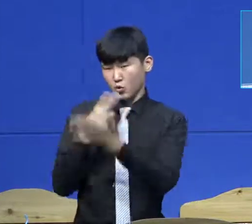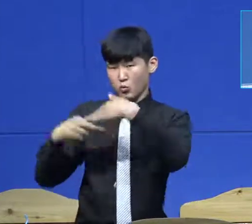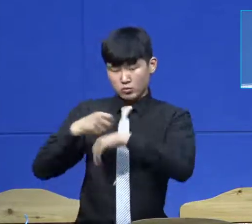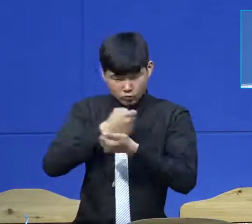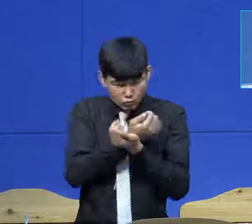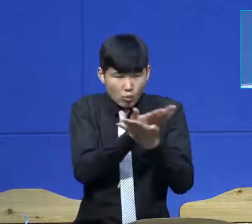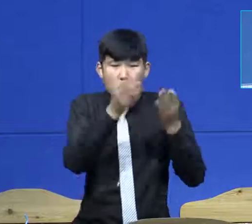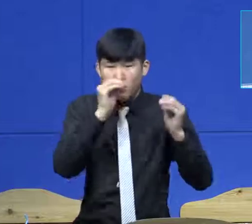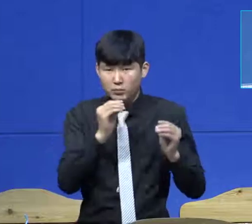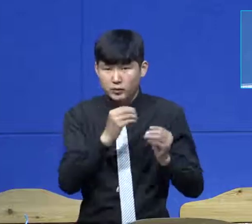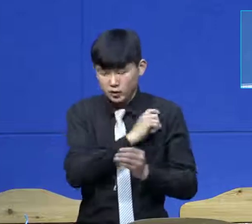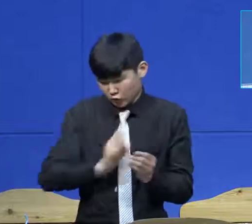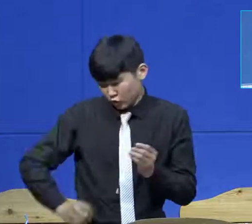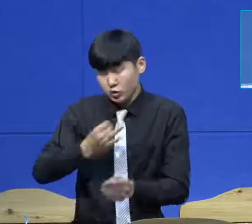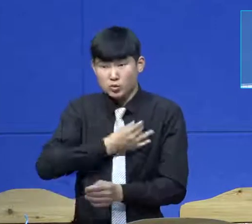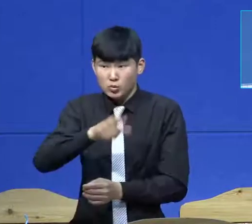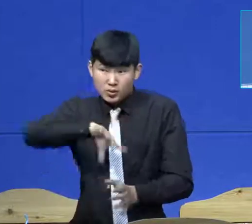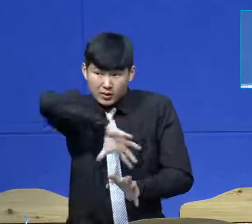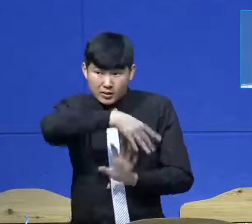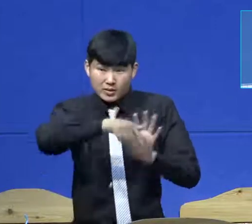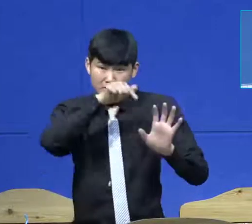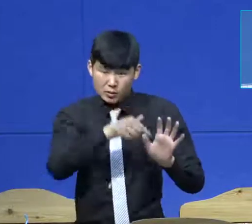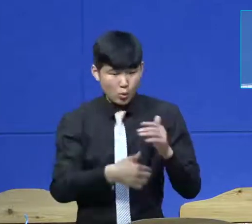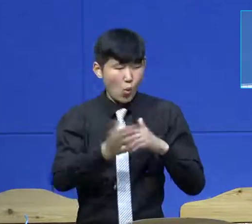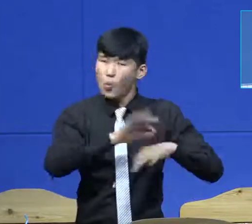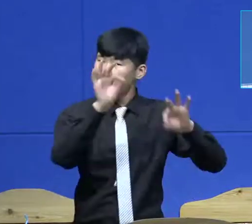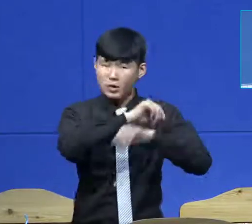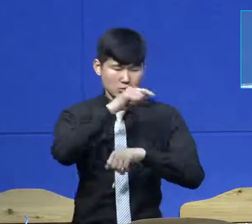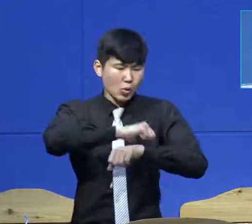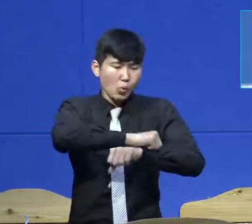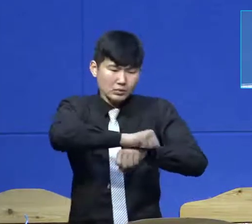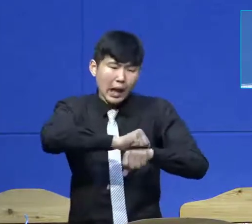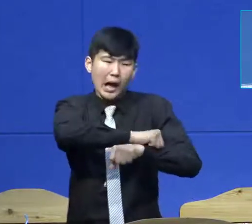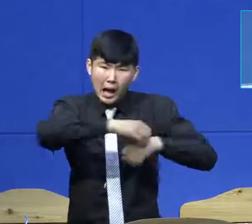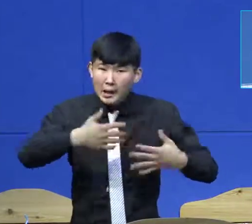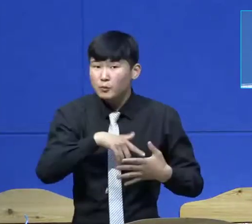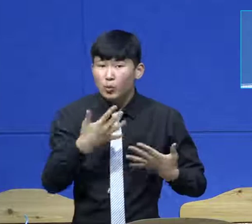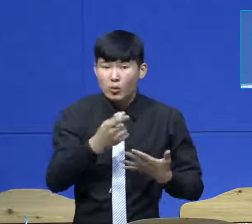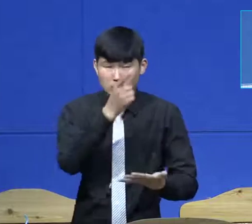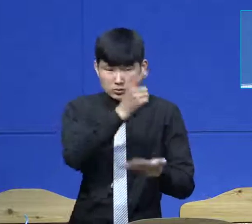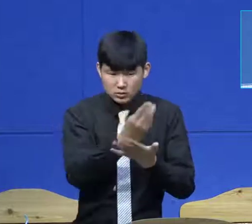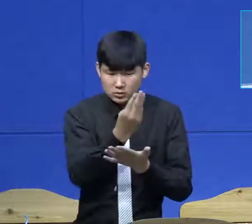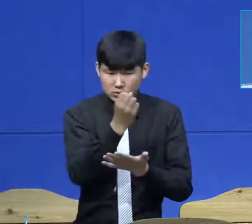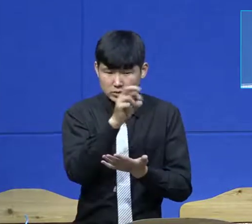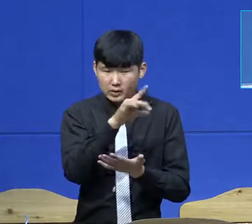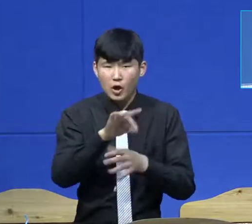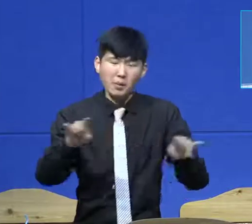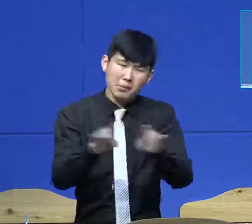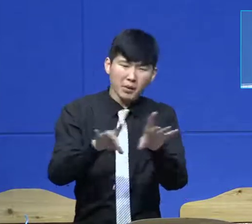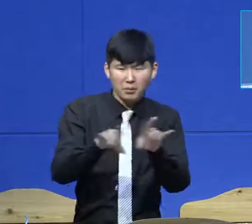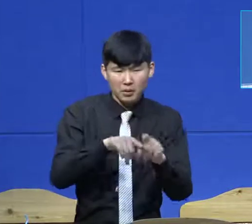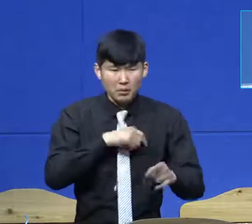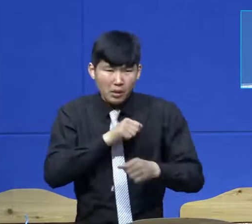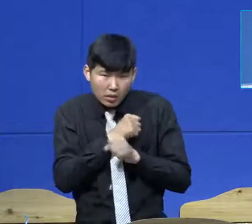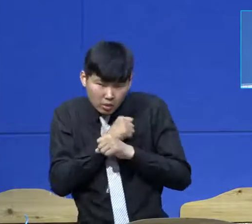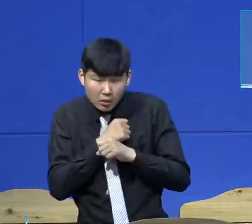Христэд итгэж шүү энэ дэлхий дээр үхэхгүй арай илүү удаан амьдрахан шалтгаан ямар жүр юмд хорогдчихоо тэгээд